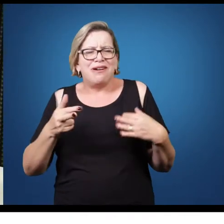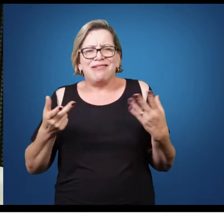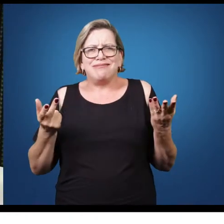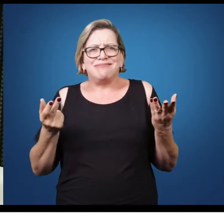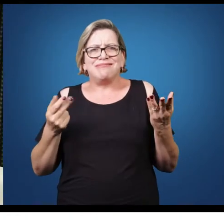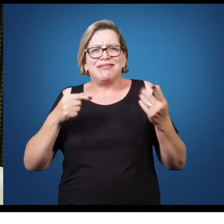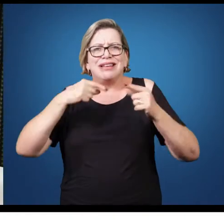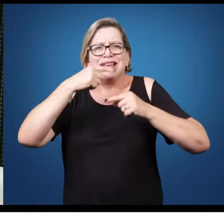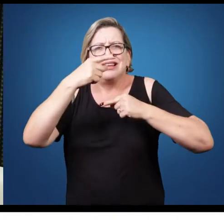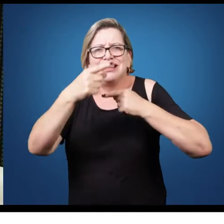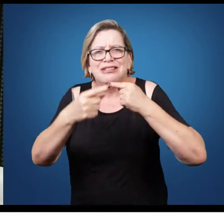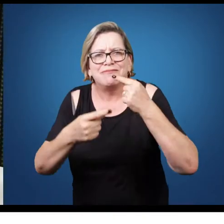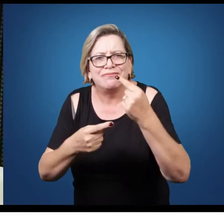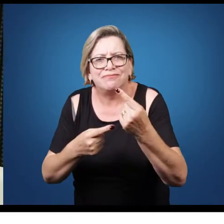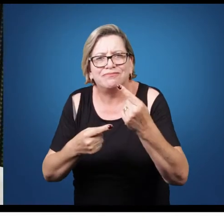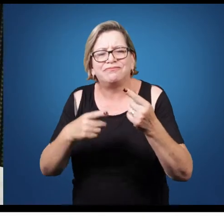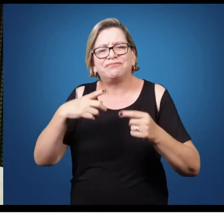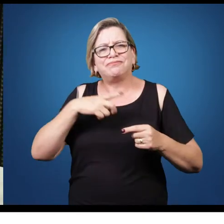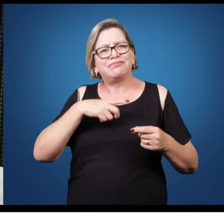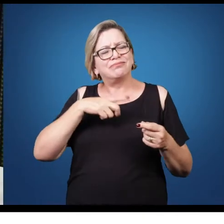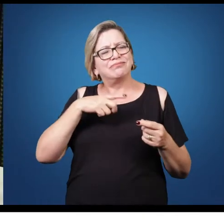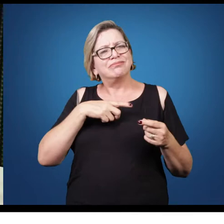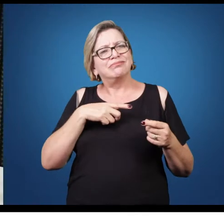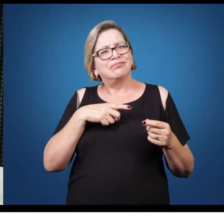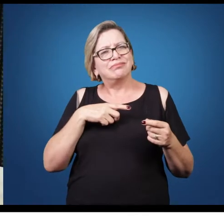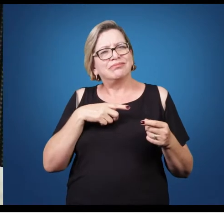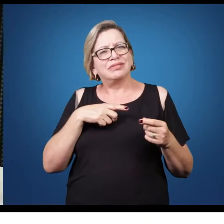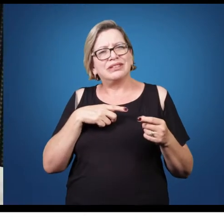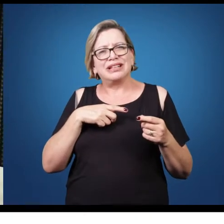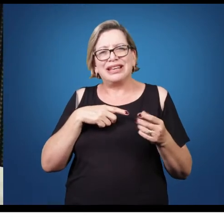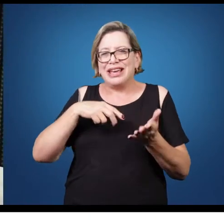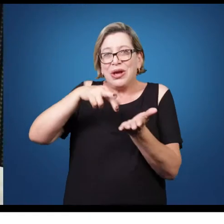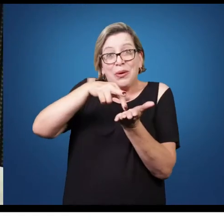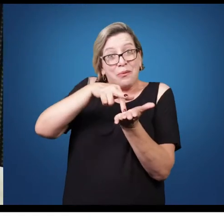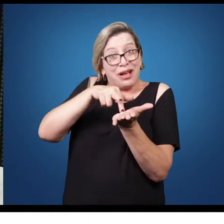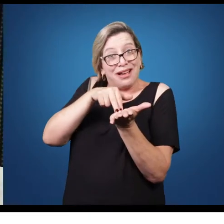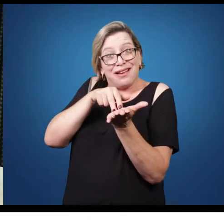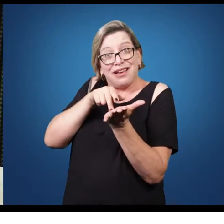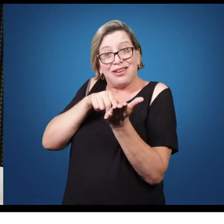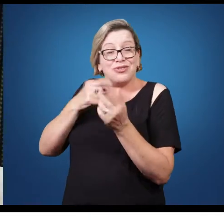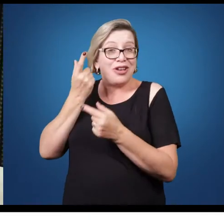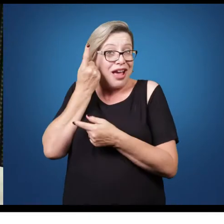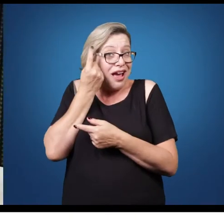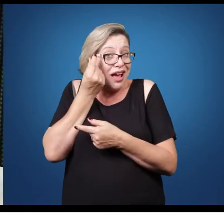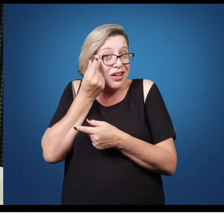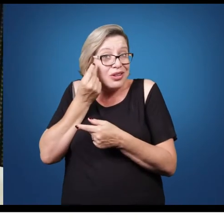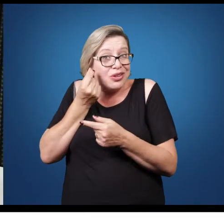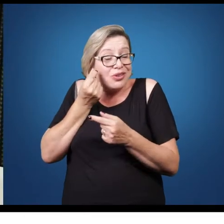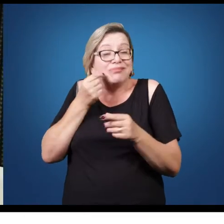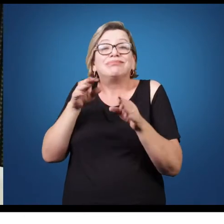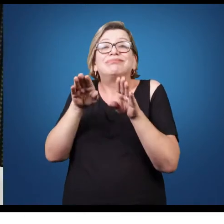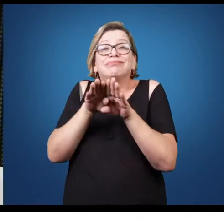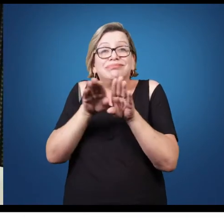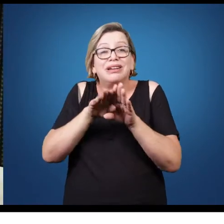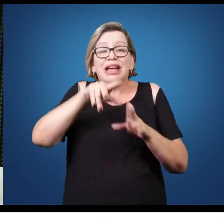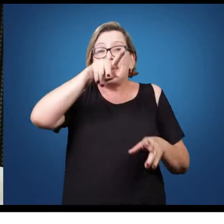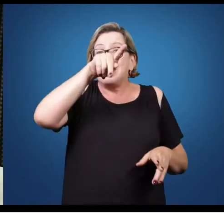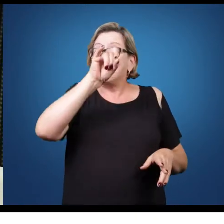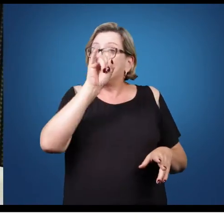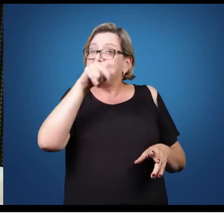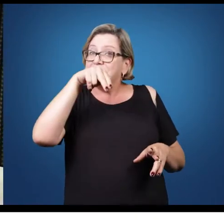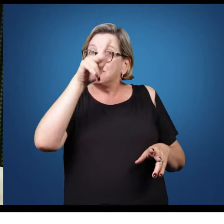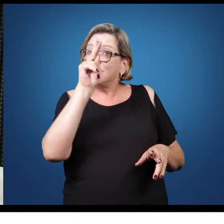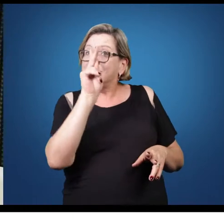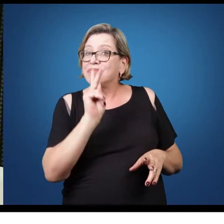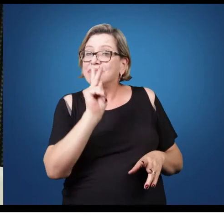depois desses que já citei michael jackson ou o pink floyd ou maratona é e e